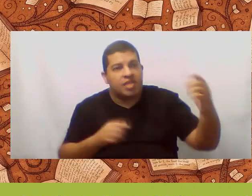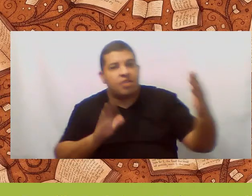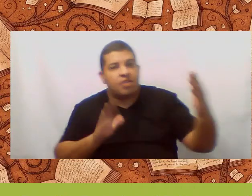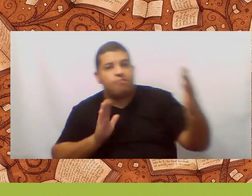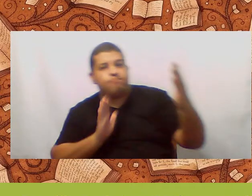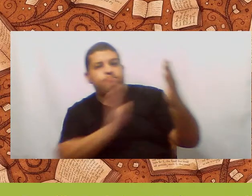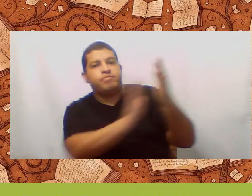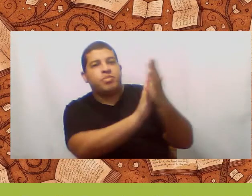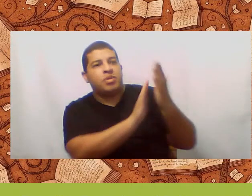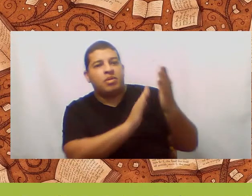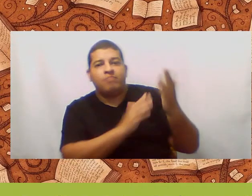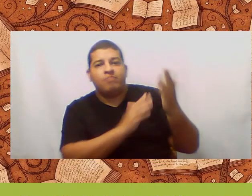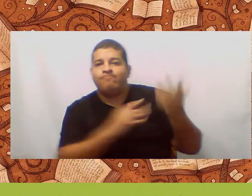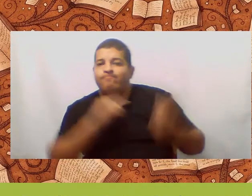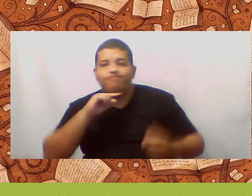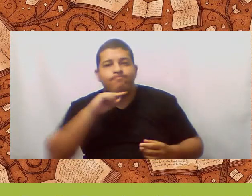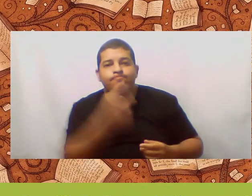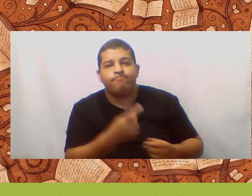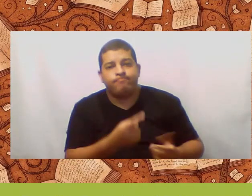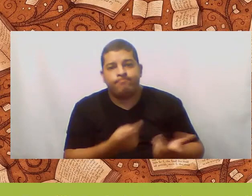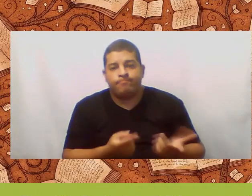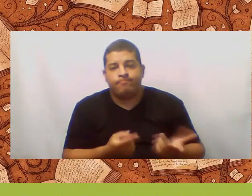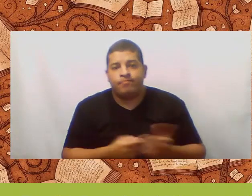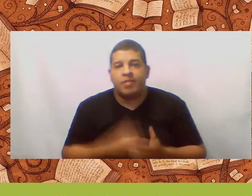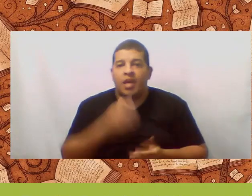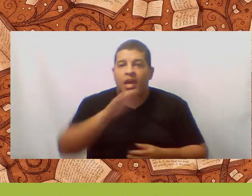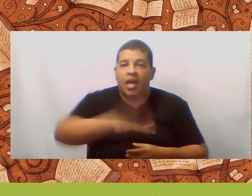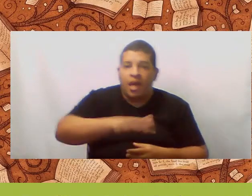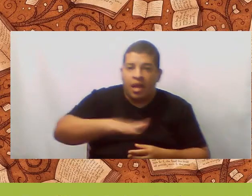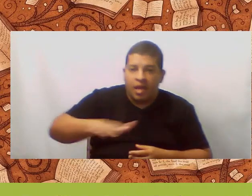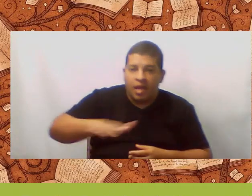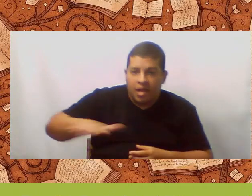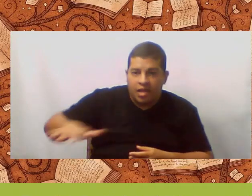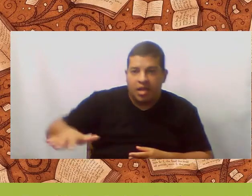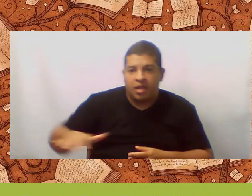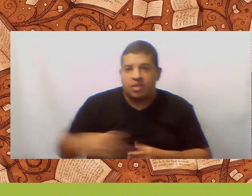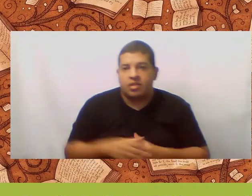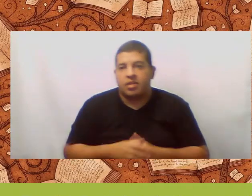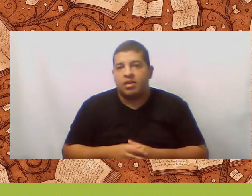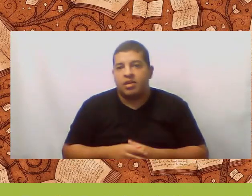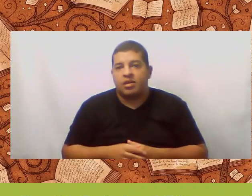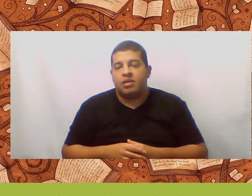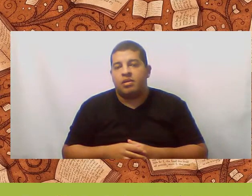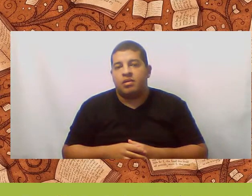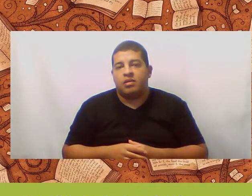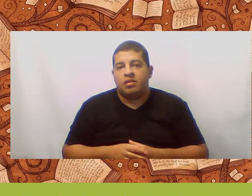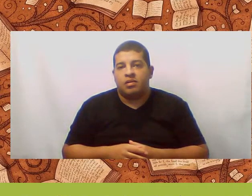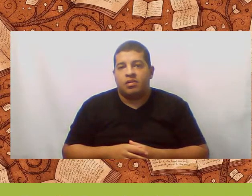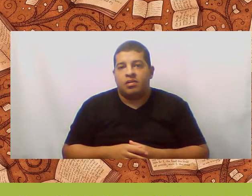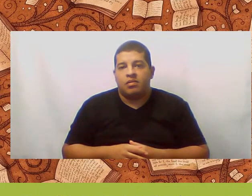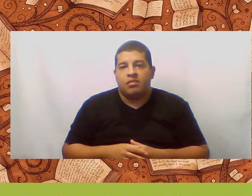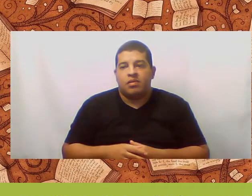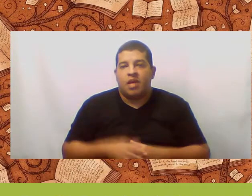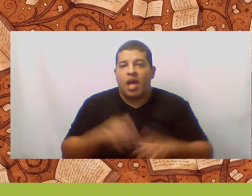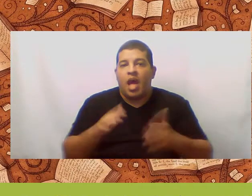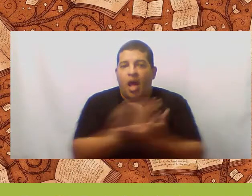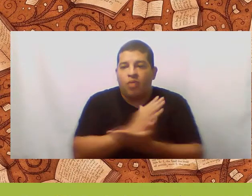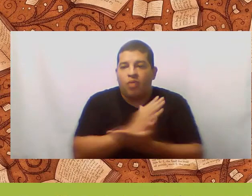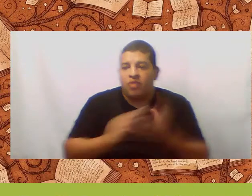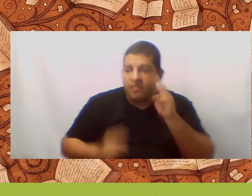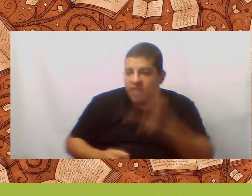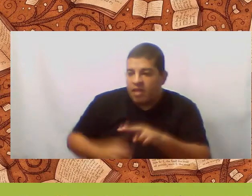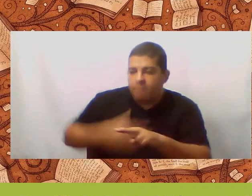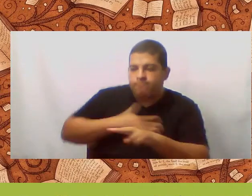né, em que as crianças podem ser objeto do gozo